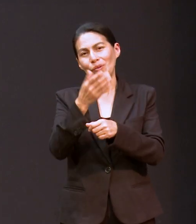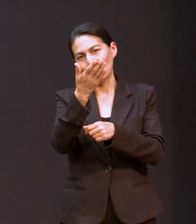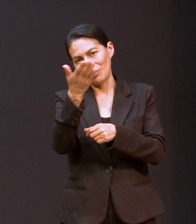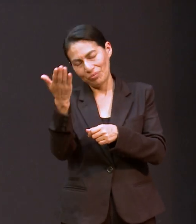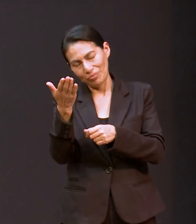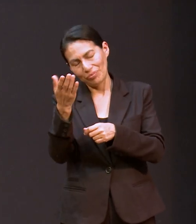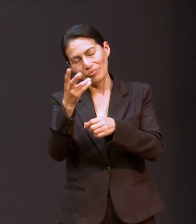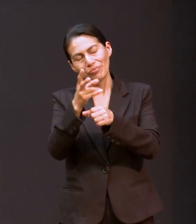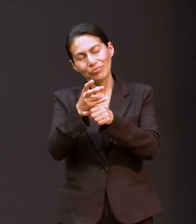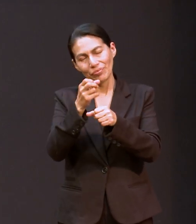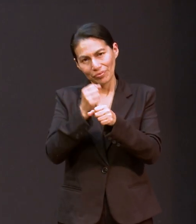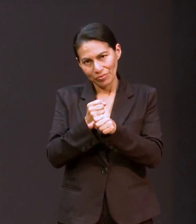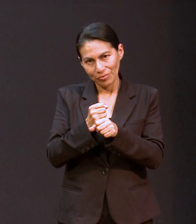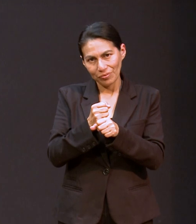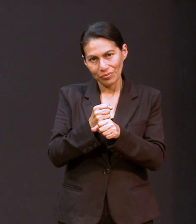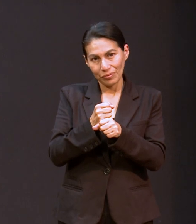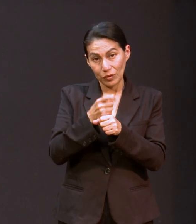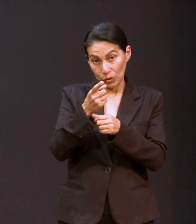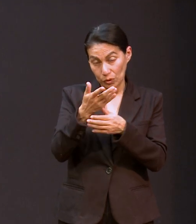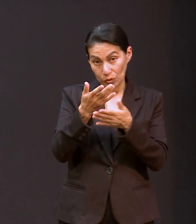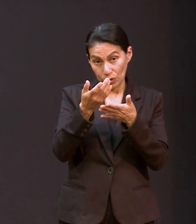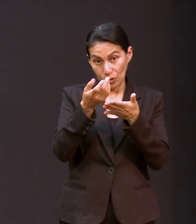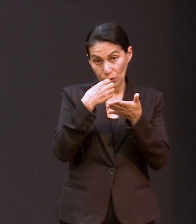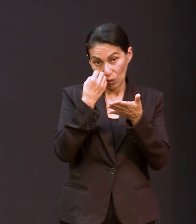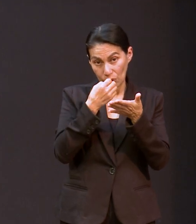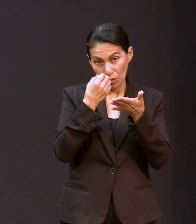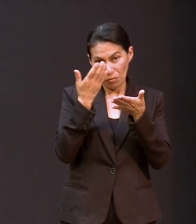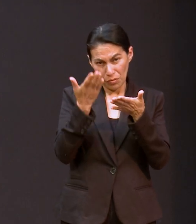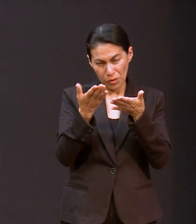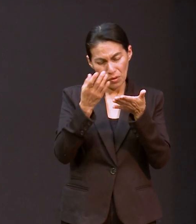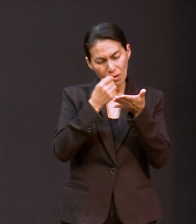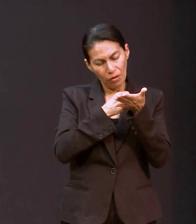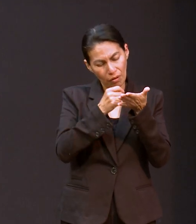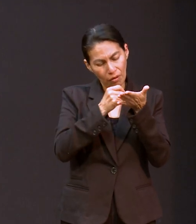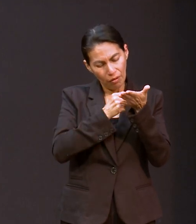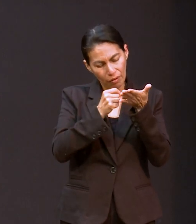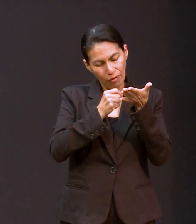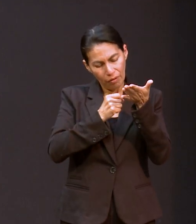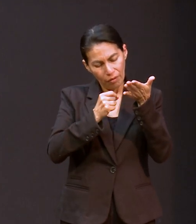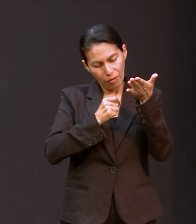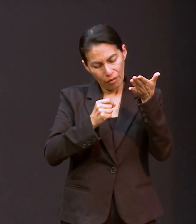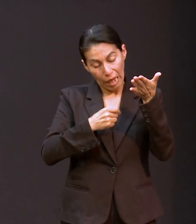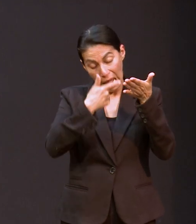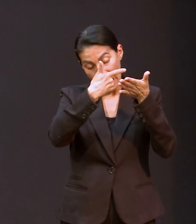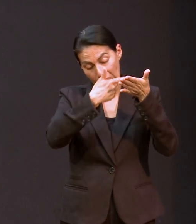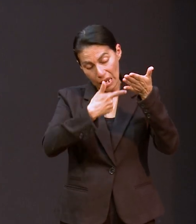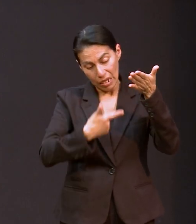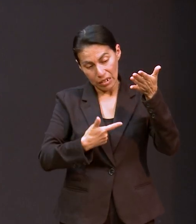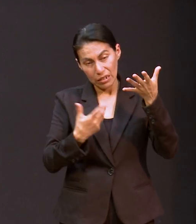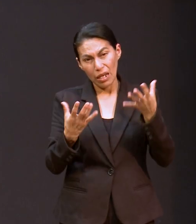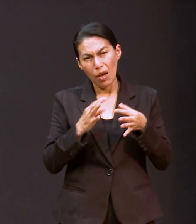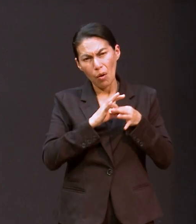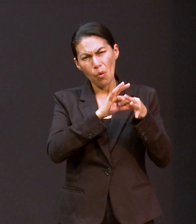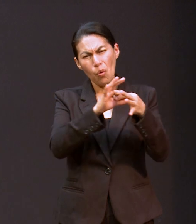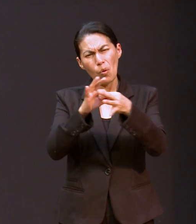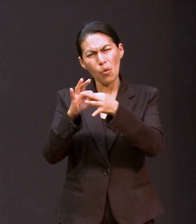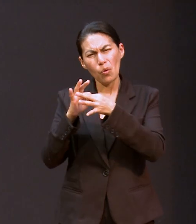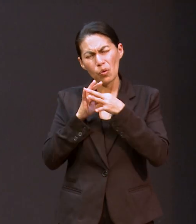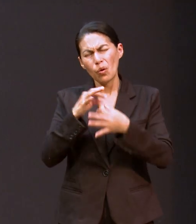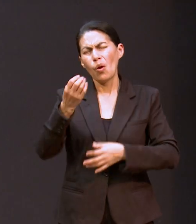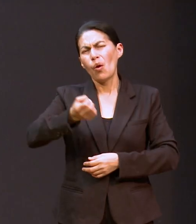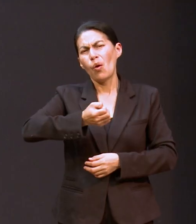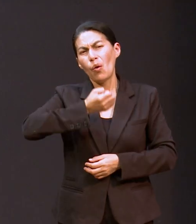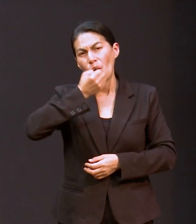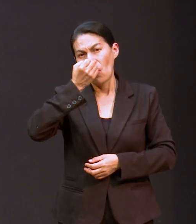por eso invitamos a todos para que tomen nota de las oraciones y se unan con nosotros para